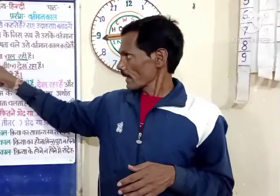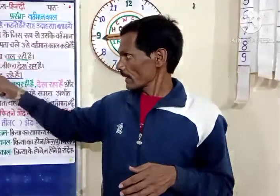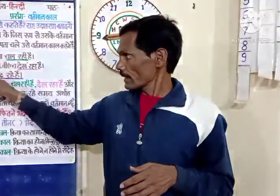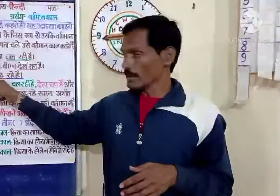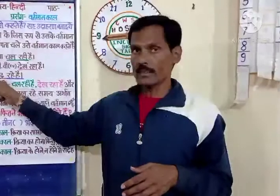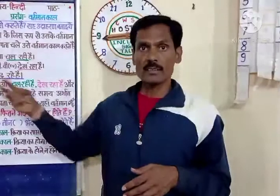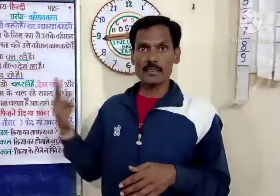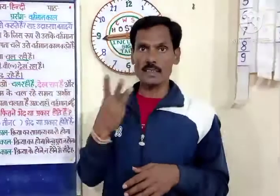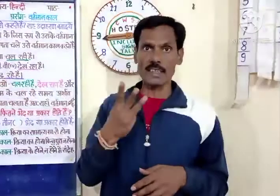इन 3